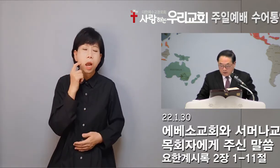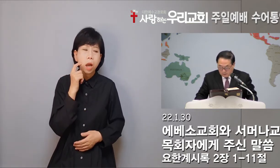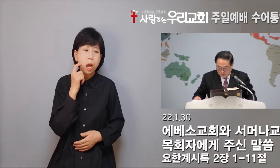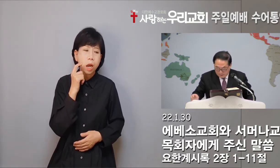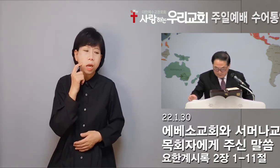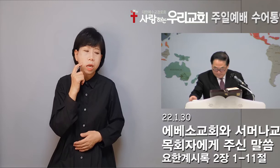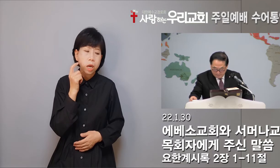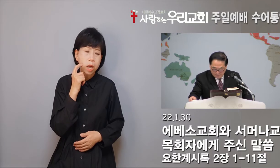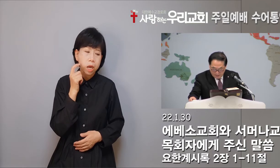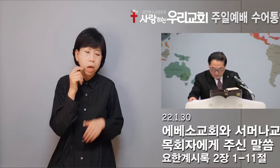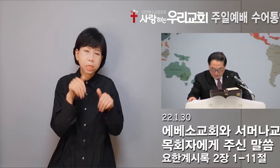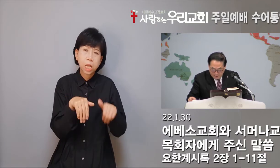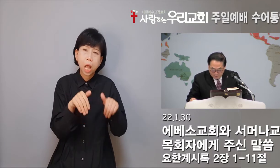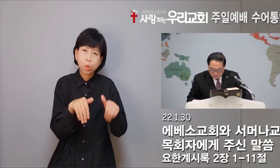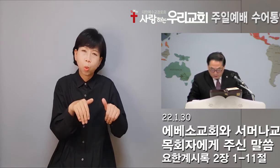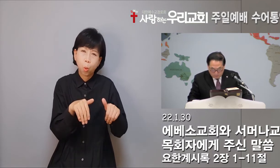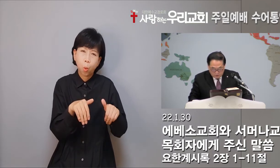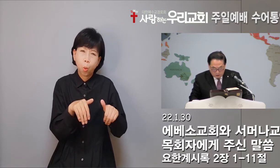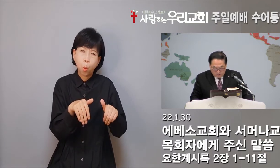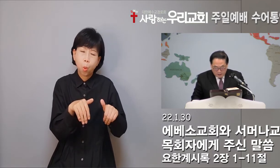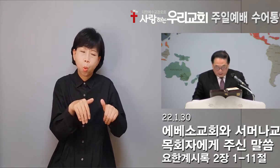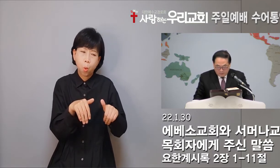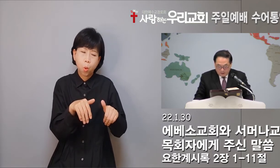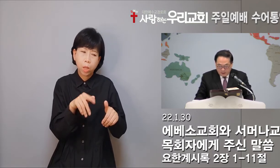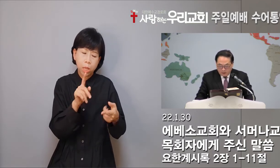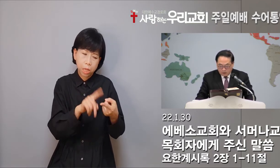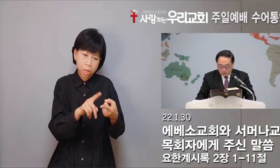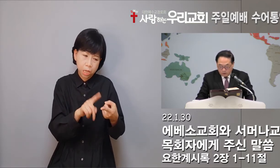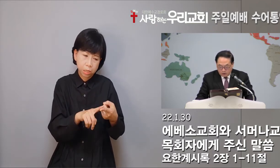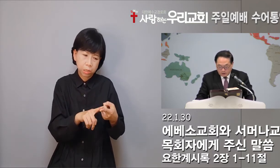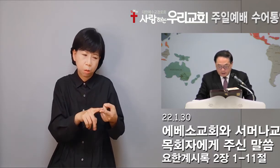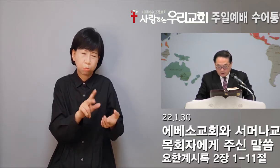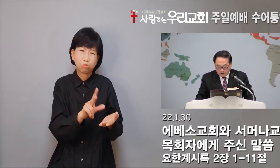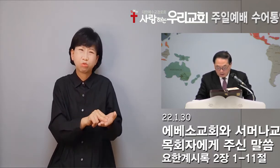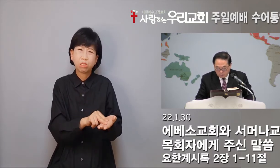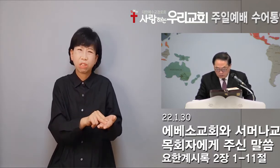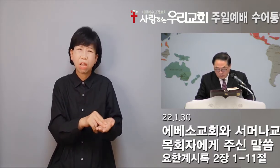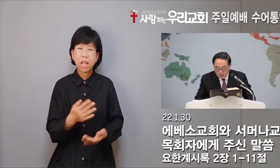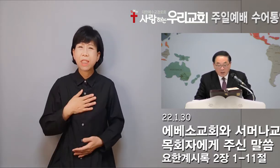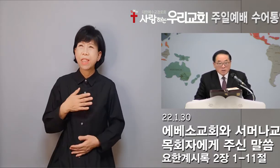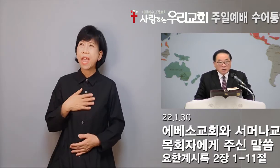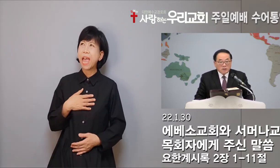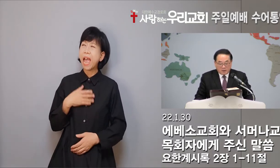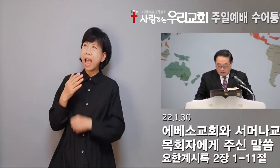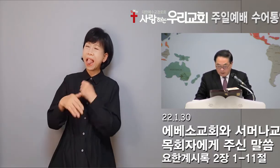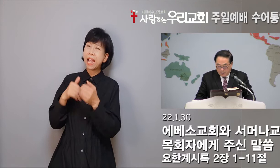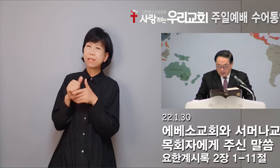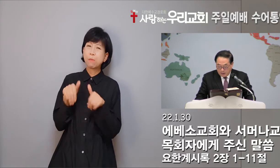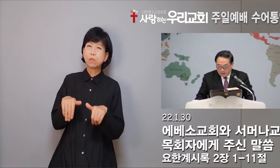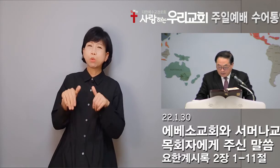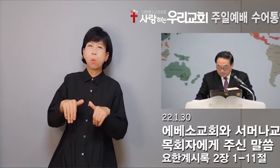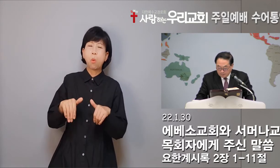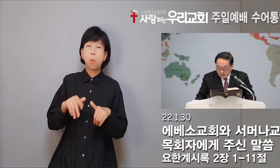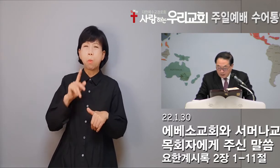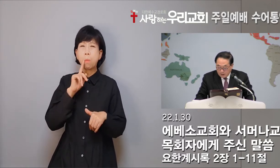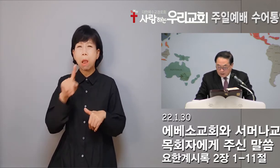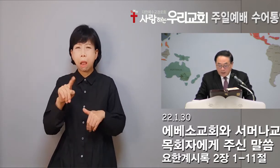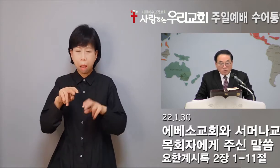인한 것이었습니다. 내부적인 문제도 많았지만 에베소 교회는 자칭 사도들의 정체성을